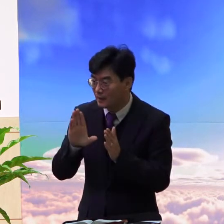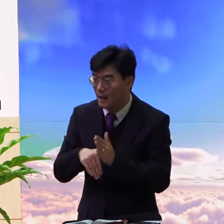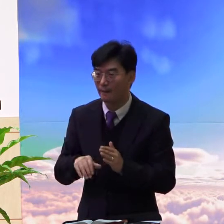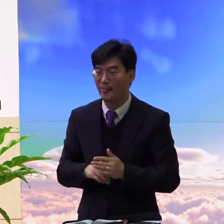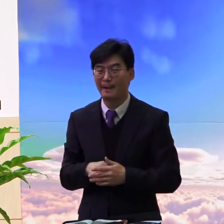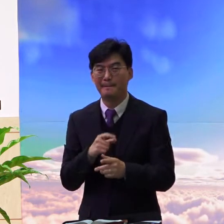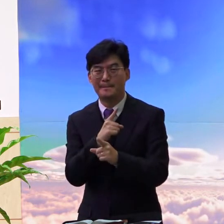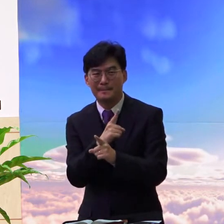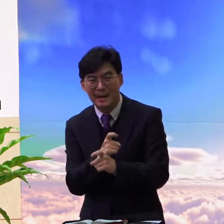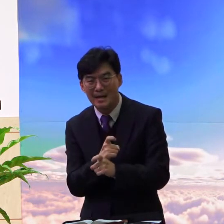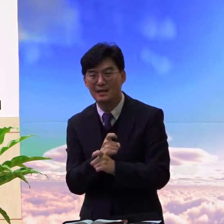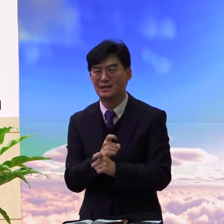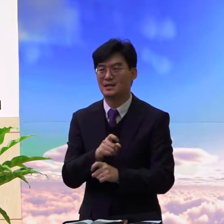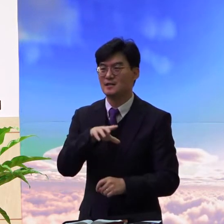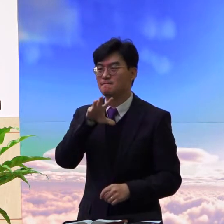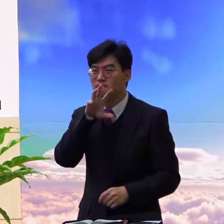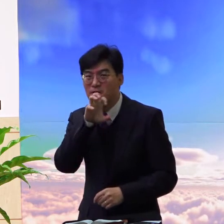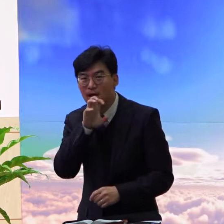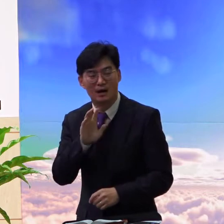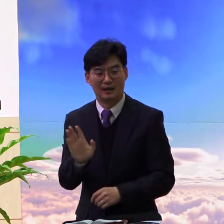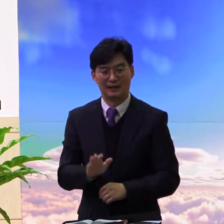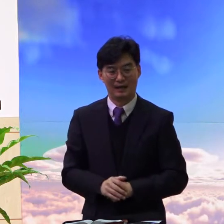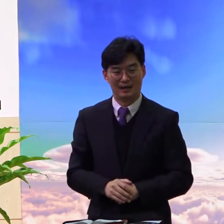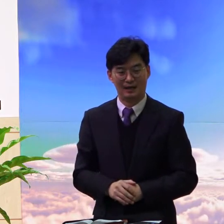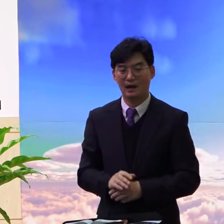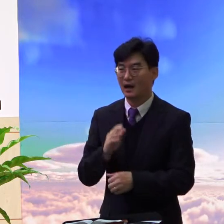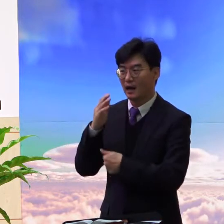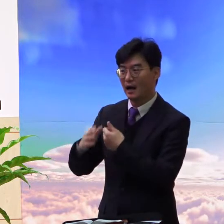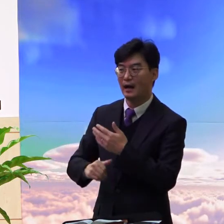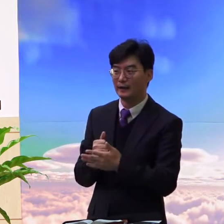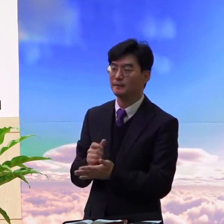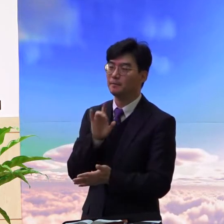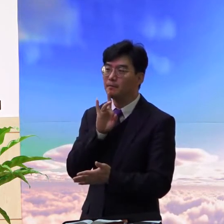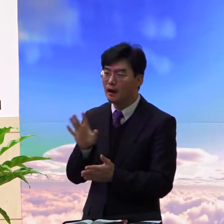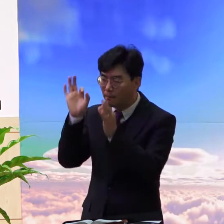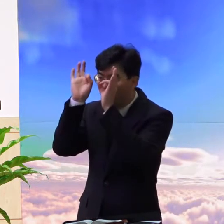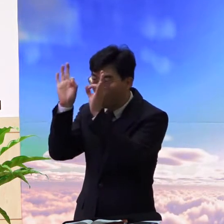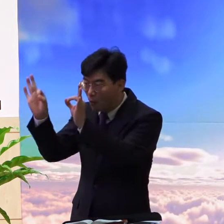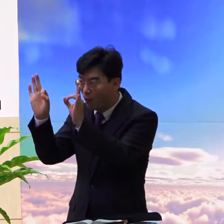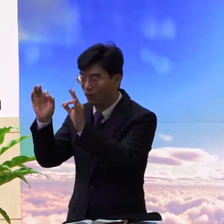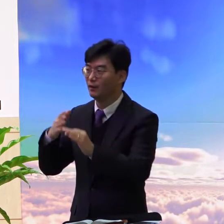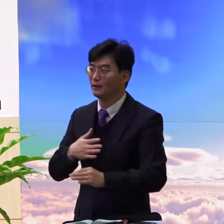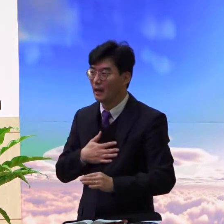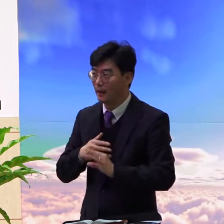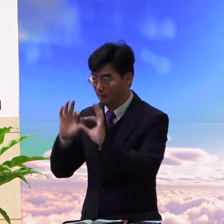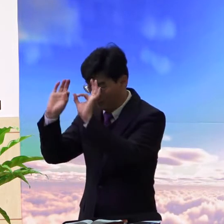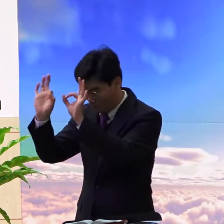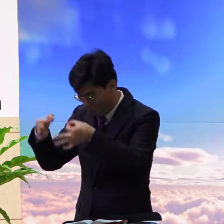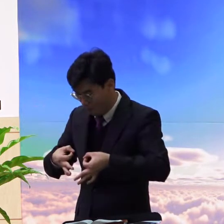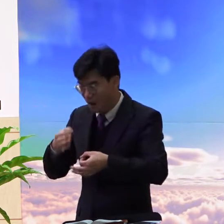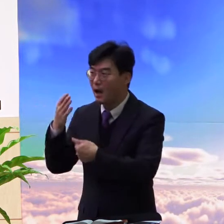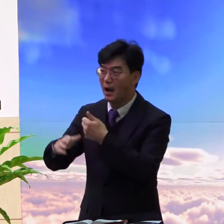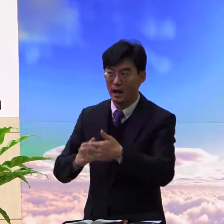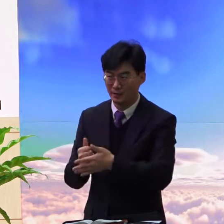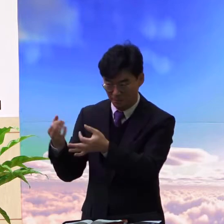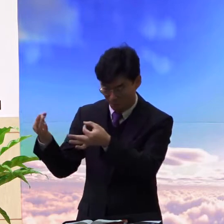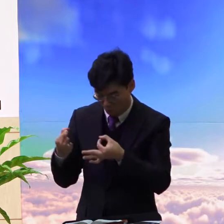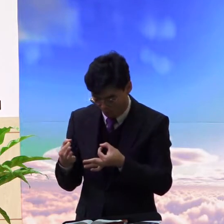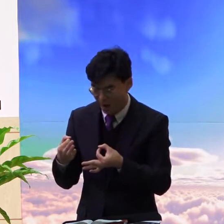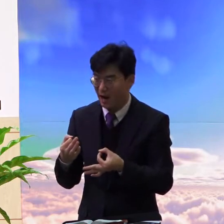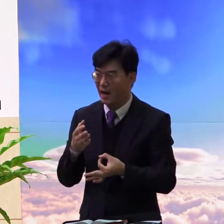탓하지 않고 하나님 앞에 자기 자신이 서서 내가 하나님 앞에 어떠한가, 어떤